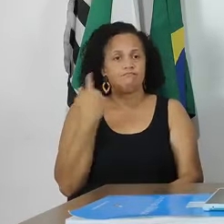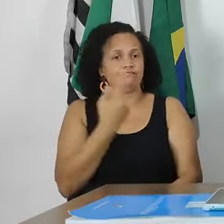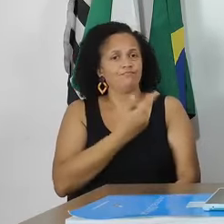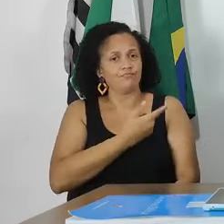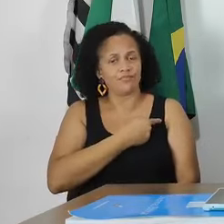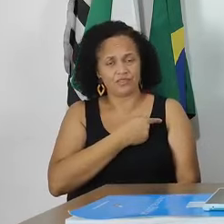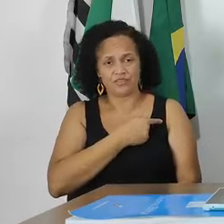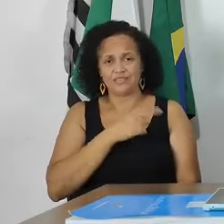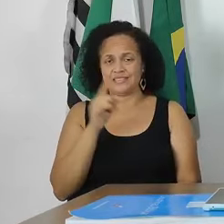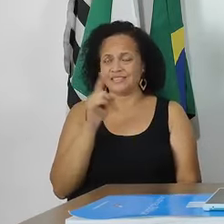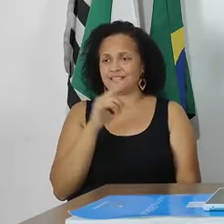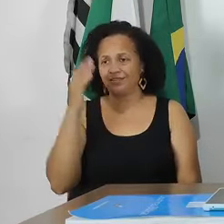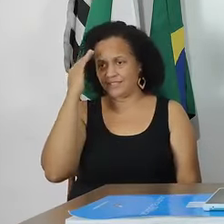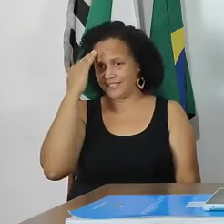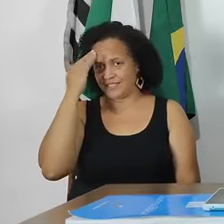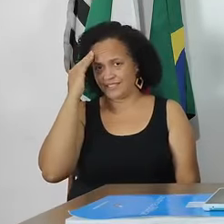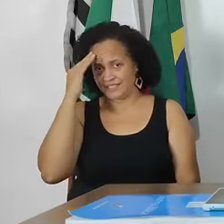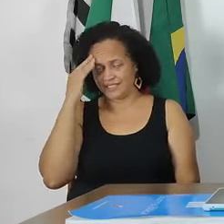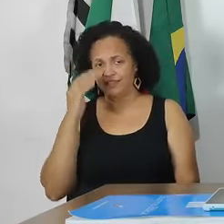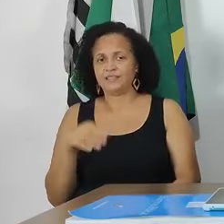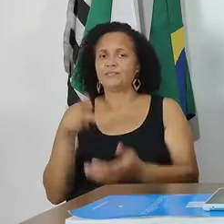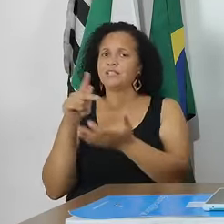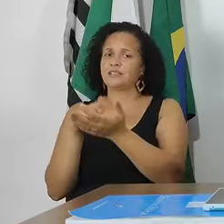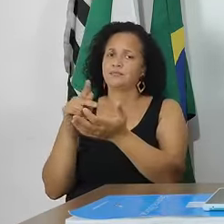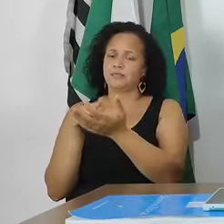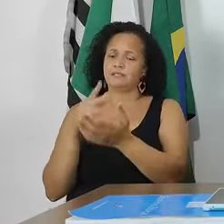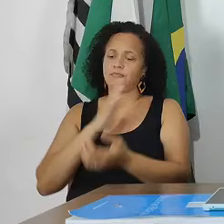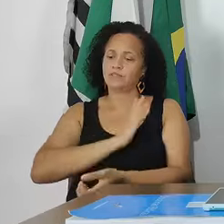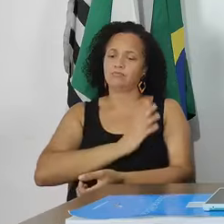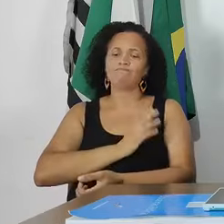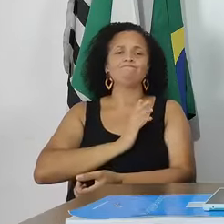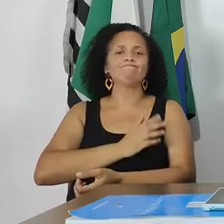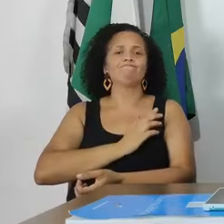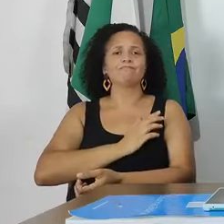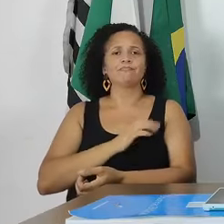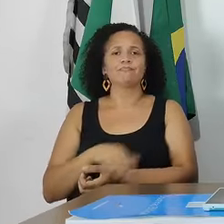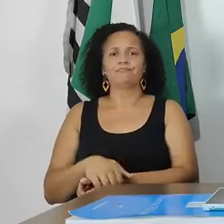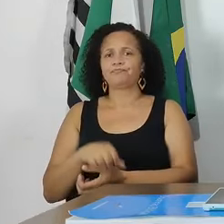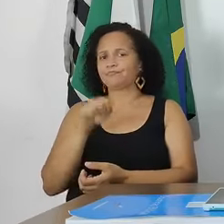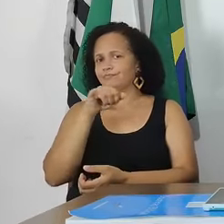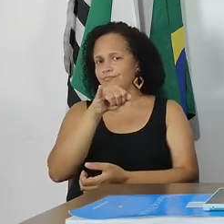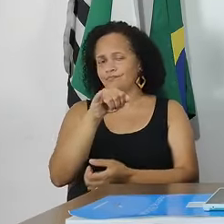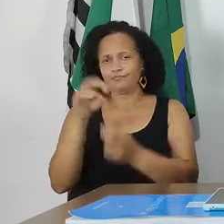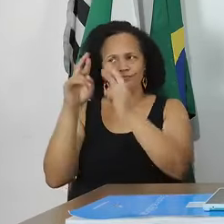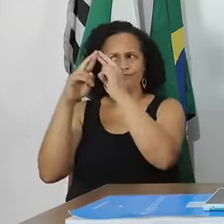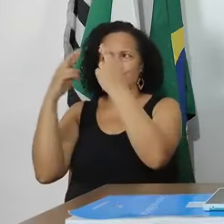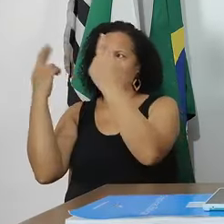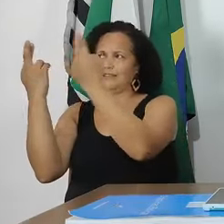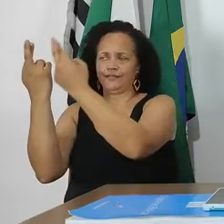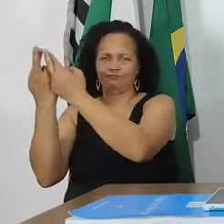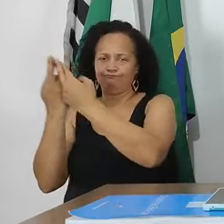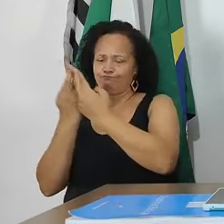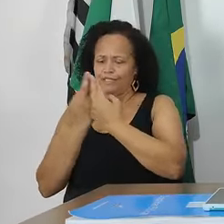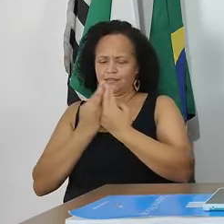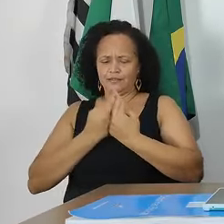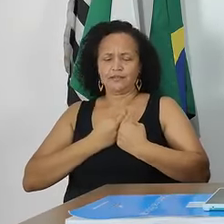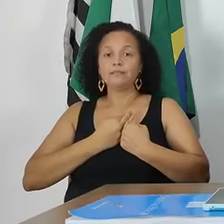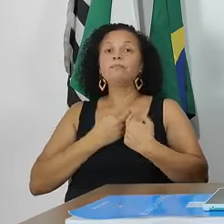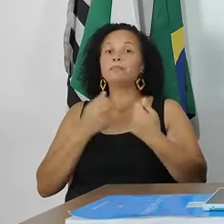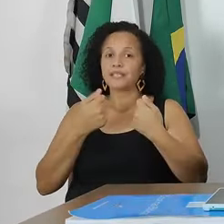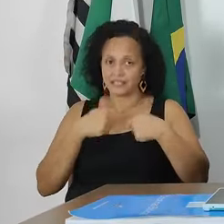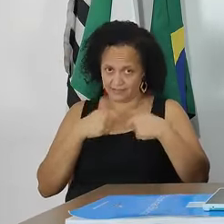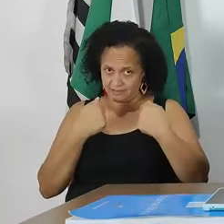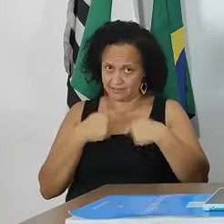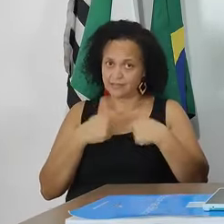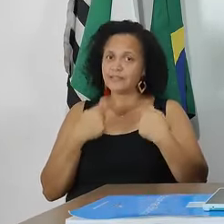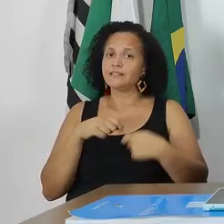essas verdades não entrar no nosso coração, né? Se o reino de Deus não estiver dentro de nós,